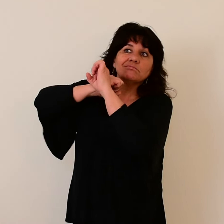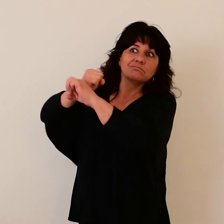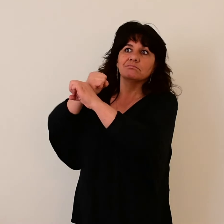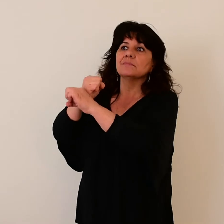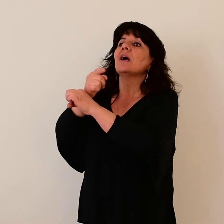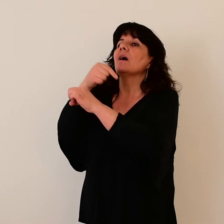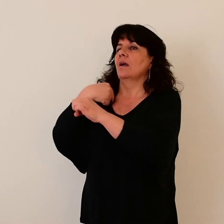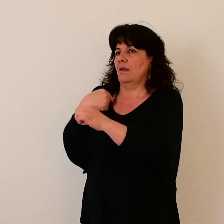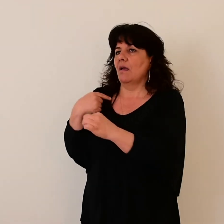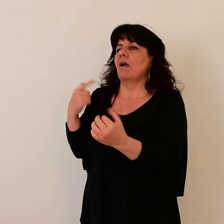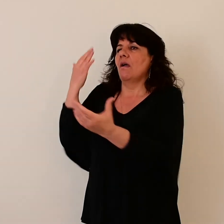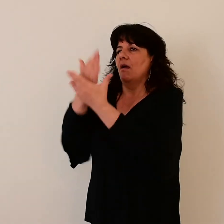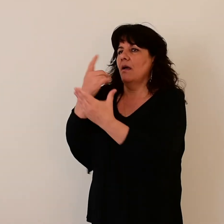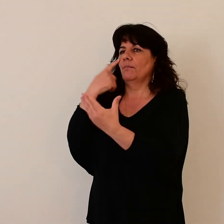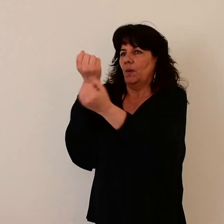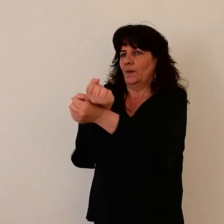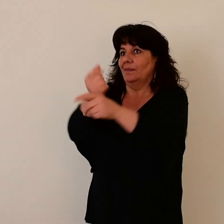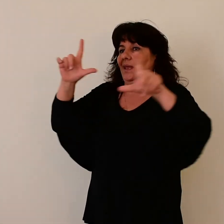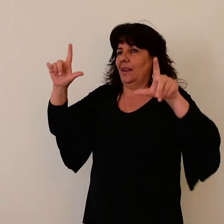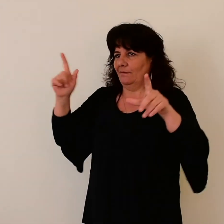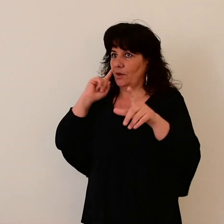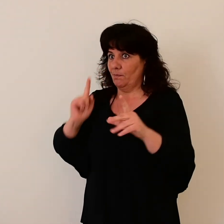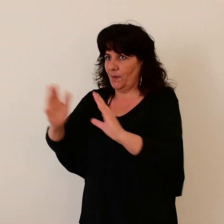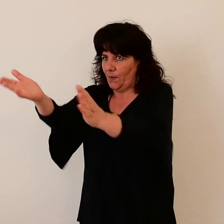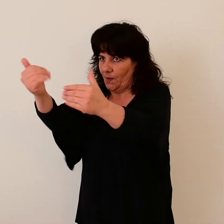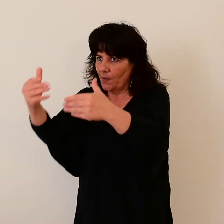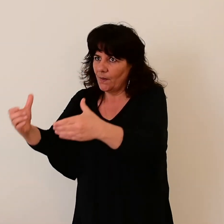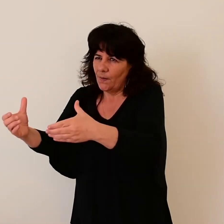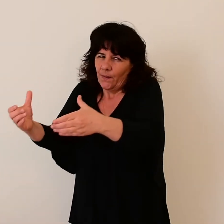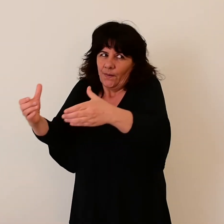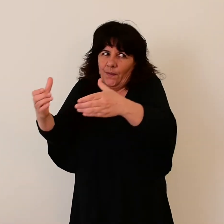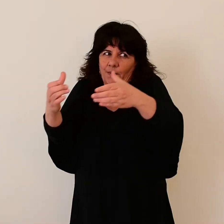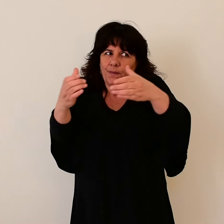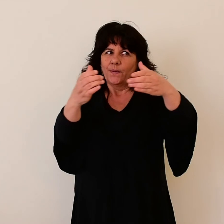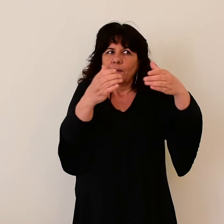pays, vers un pays ruisselant de lait et de miel.